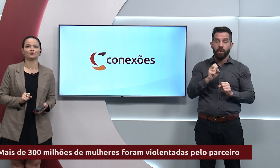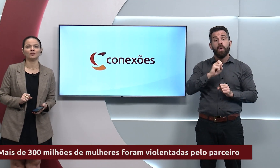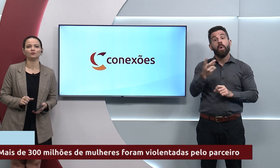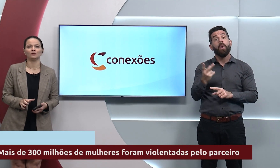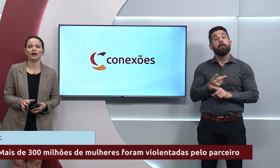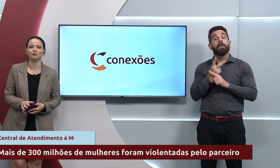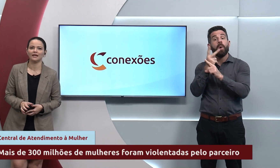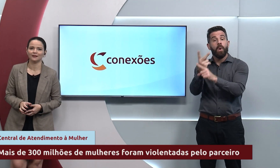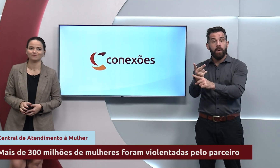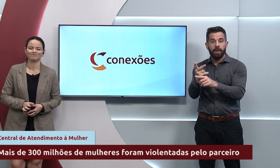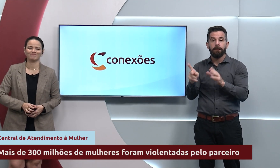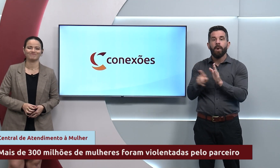Atendimento à Mulher.